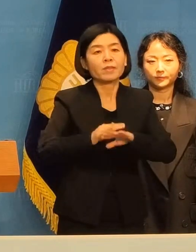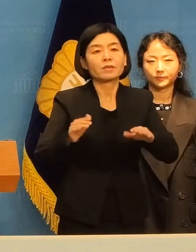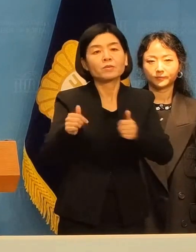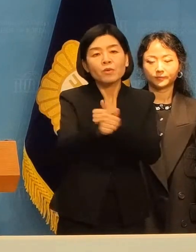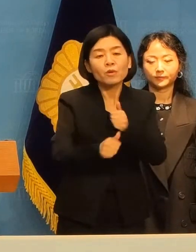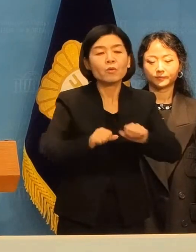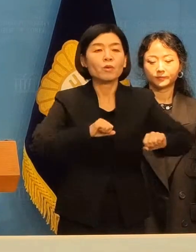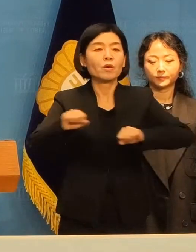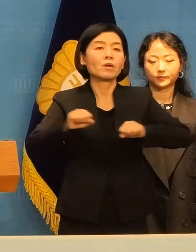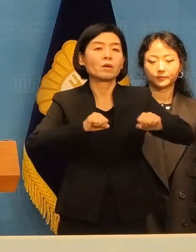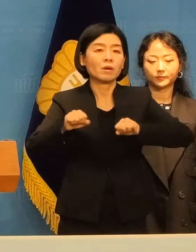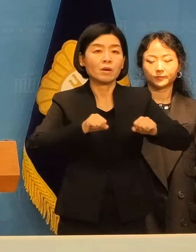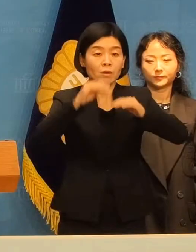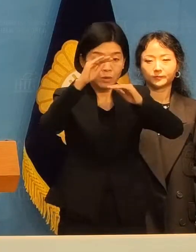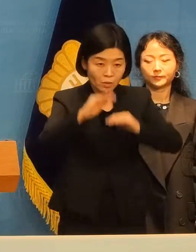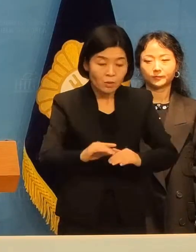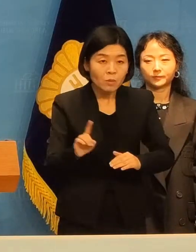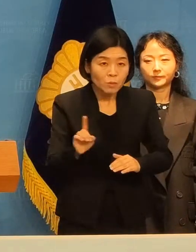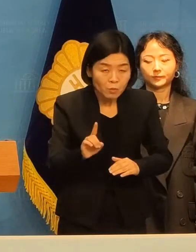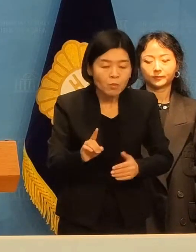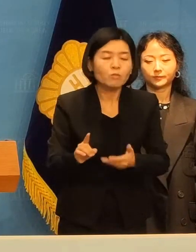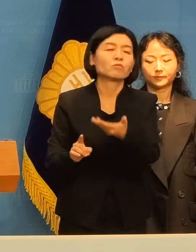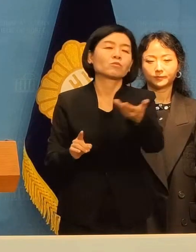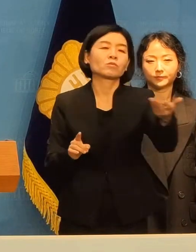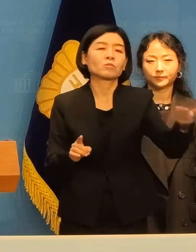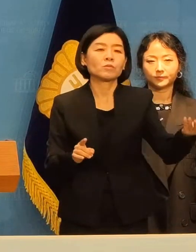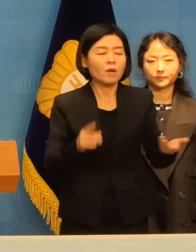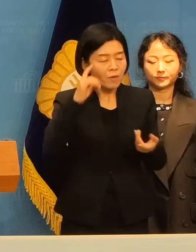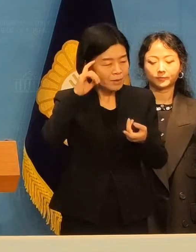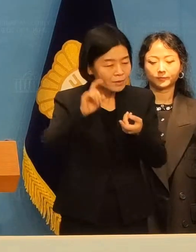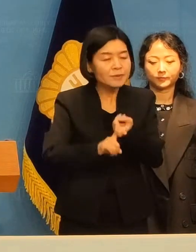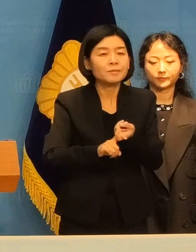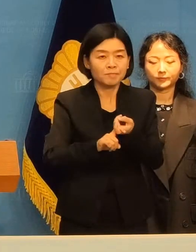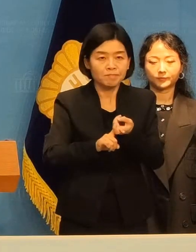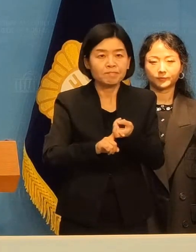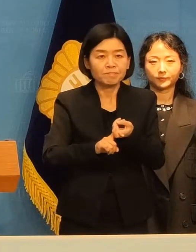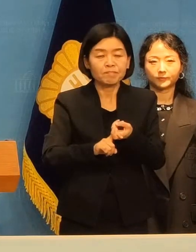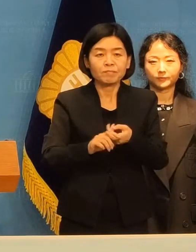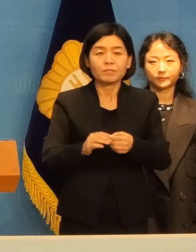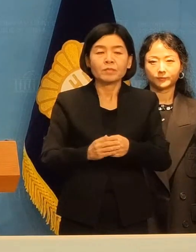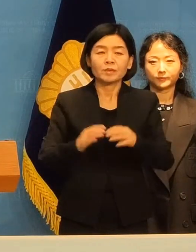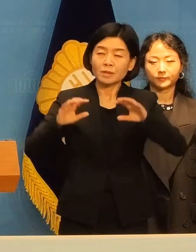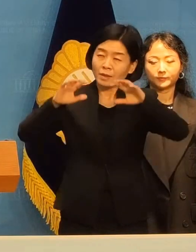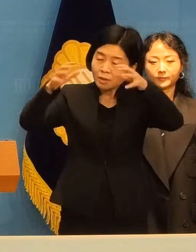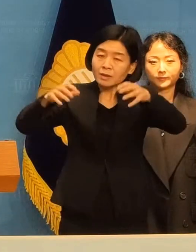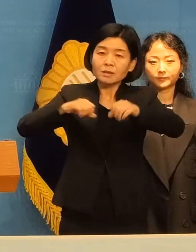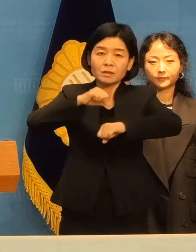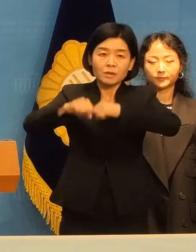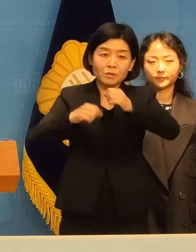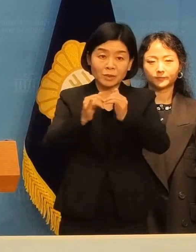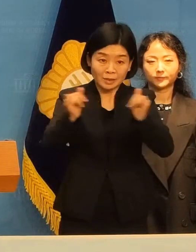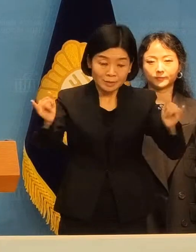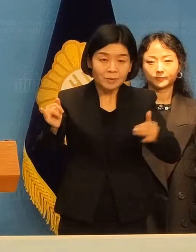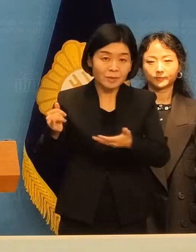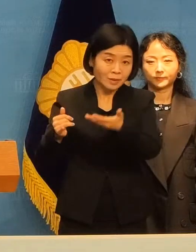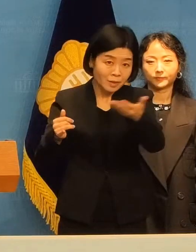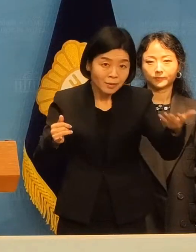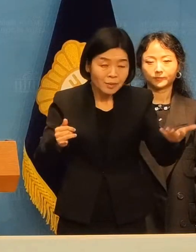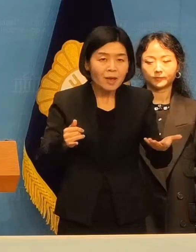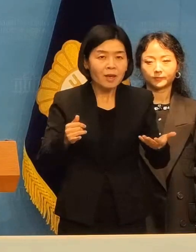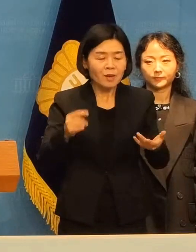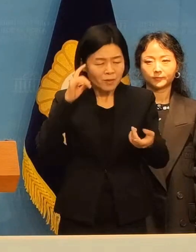활동에 대한 범국민적 관심과 세계 자유시민들의 아낌없는